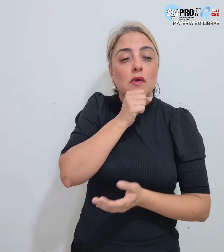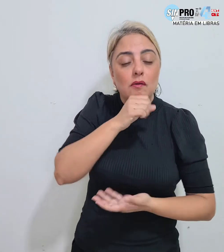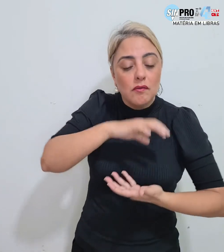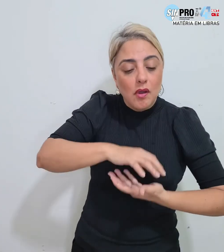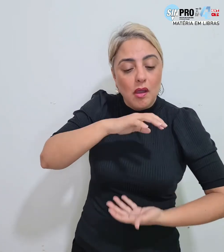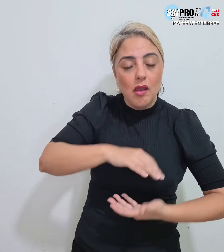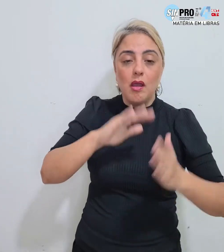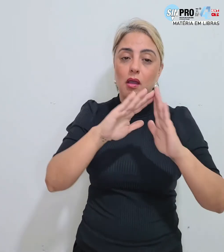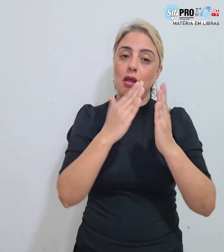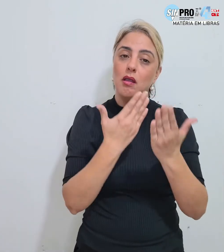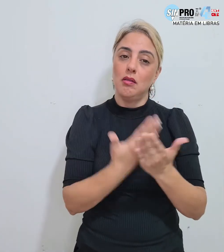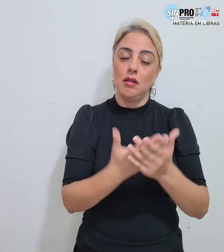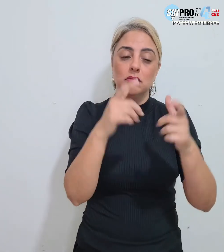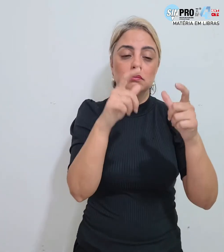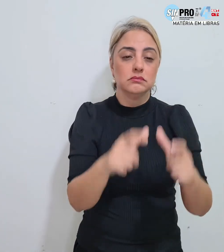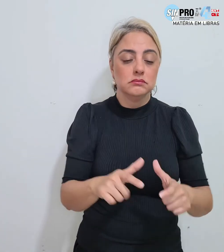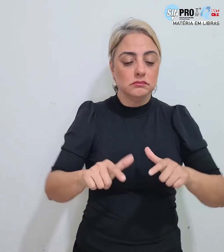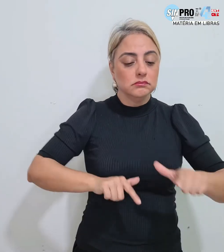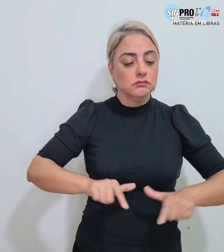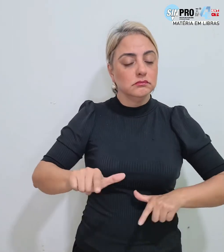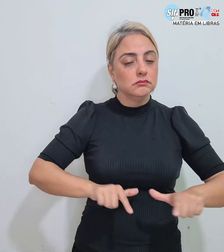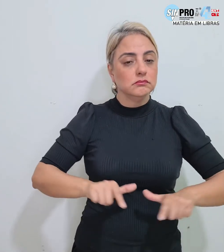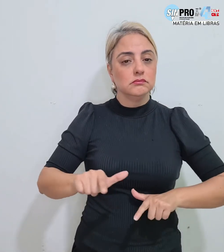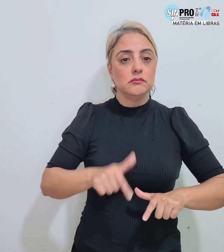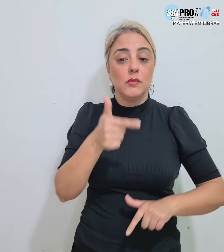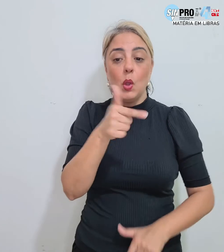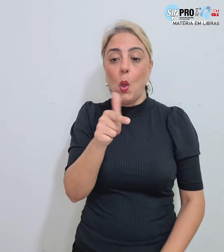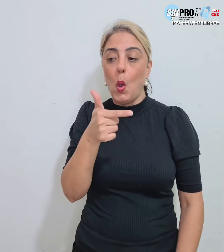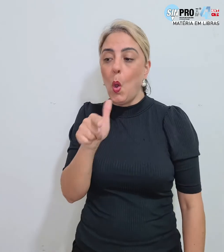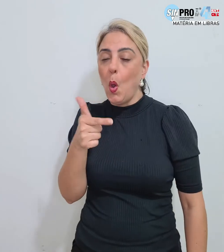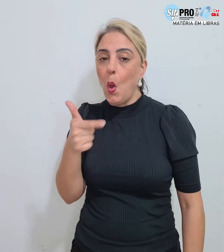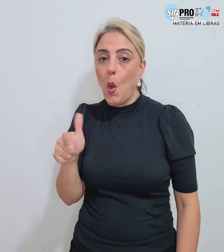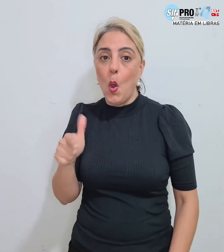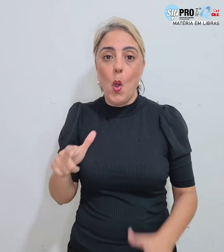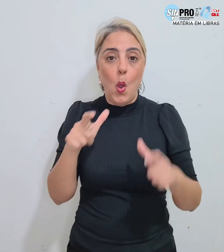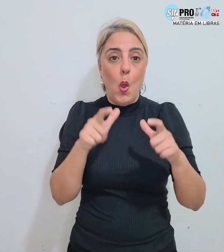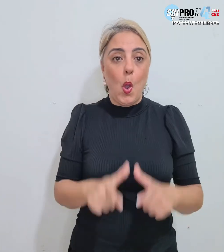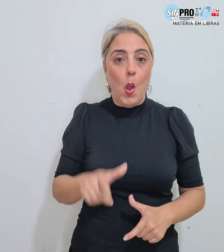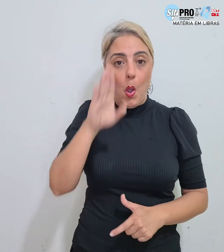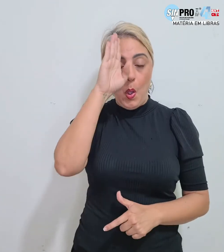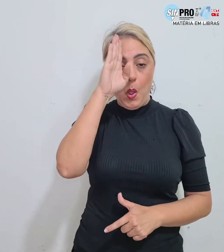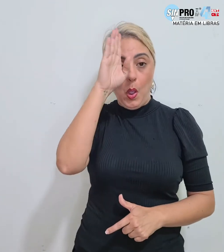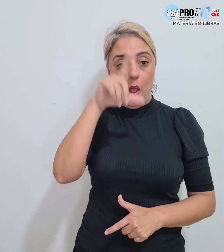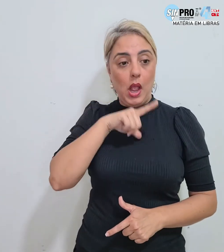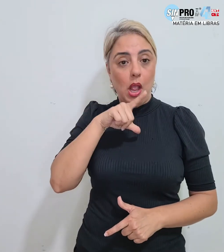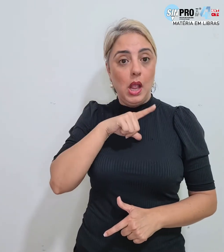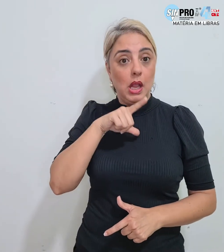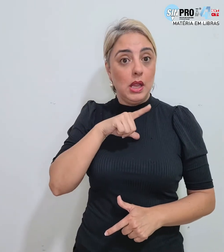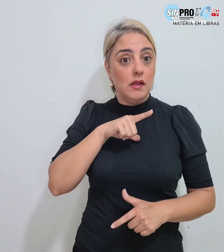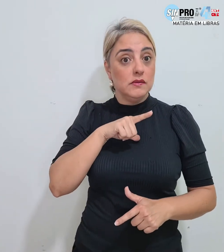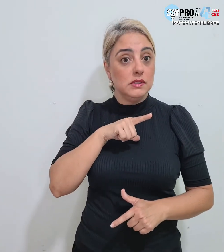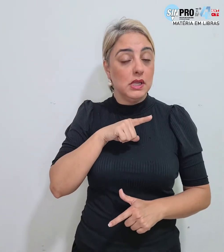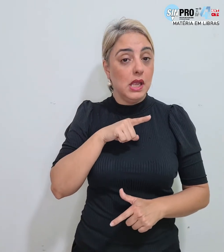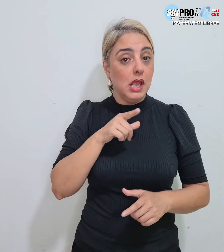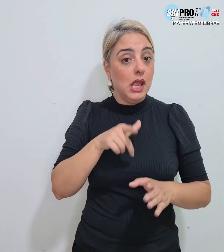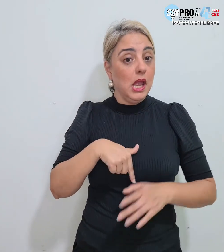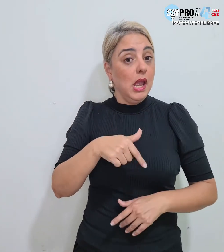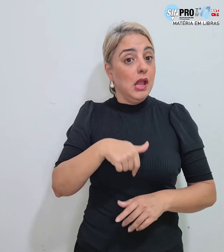4. Escolas, locais de trabalho e demais locais essenciais devem ter estabelecido medidas